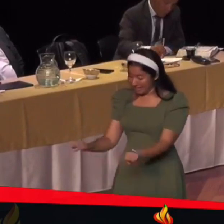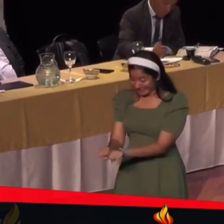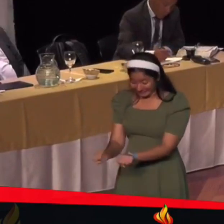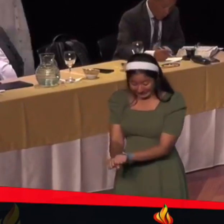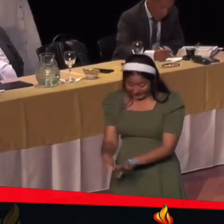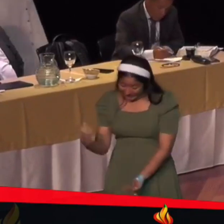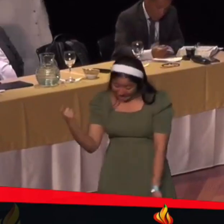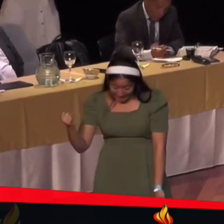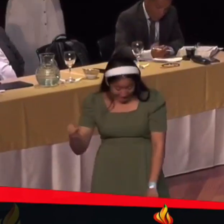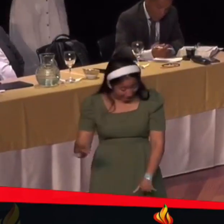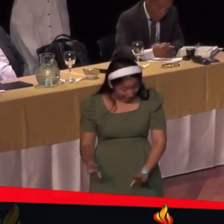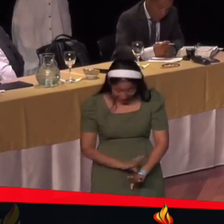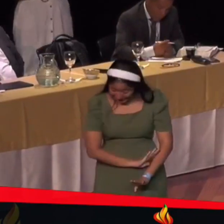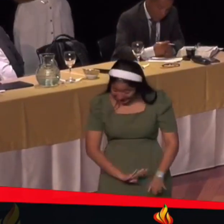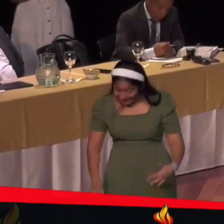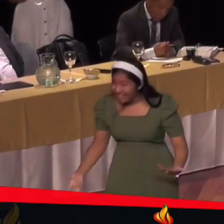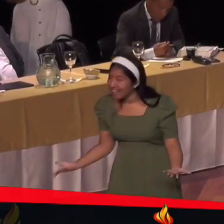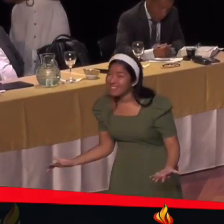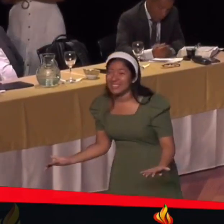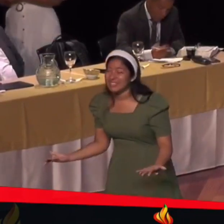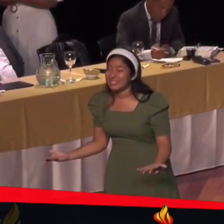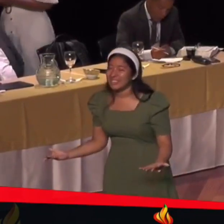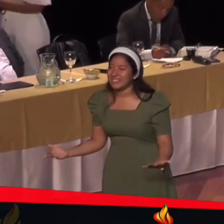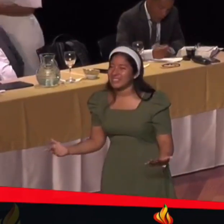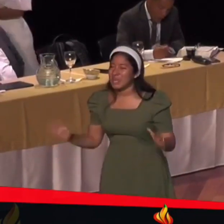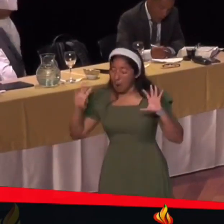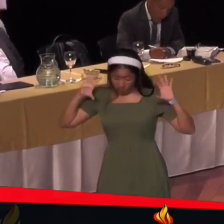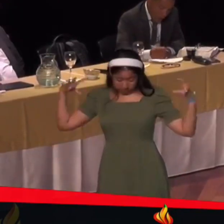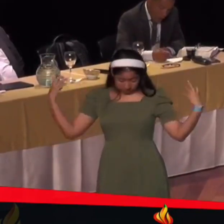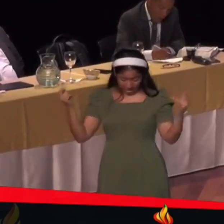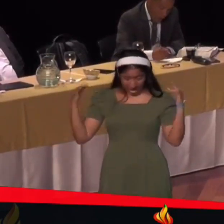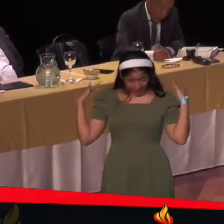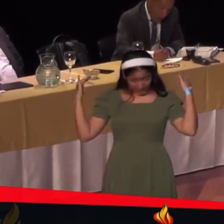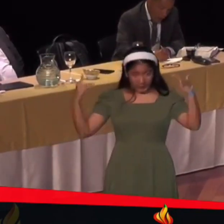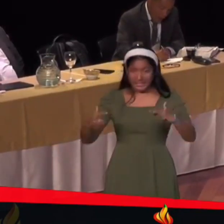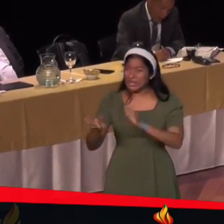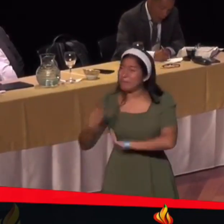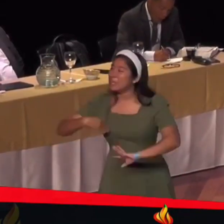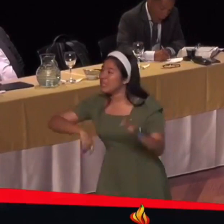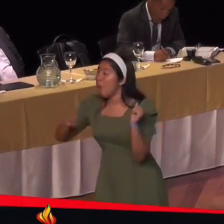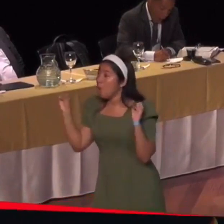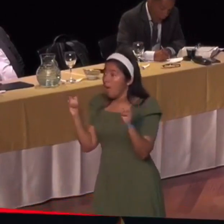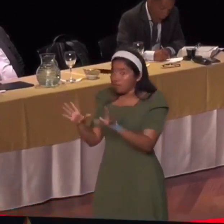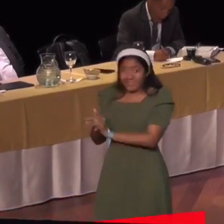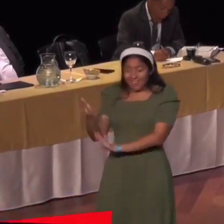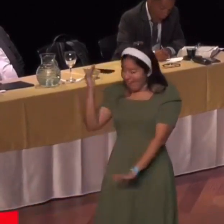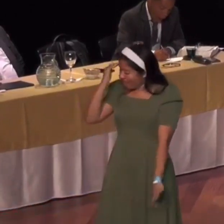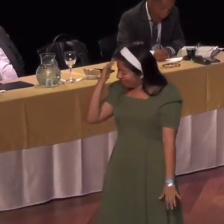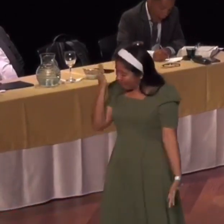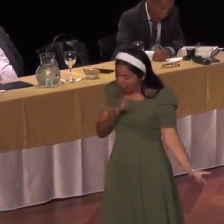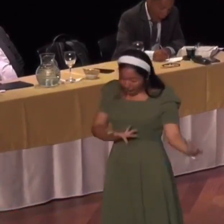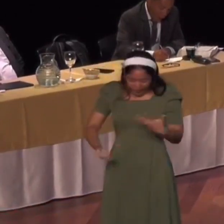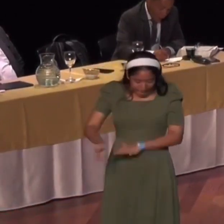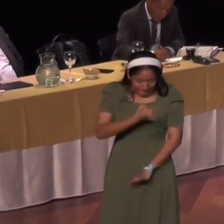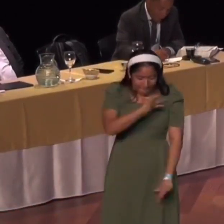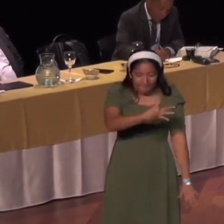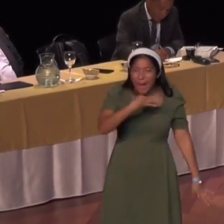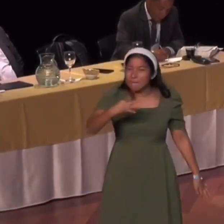una convención. No te sorprendas de aquellos que no saben predicar.